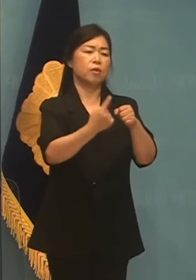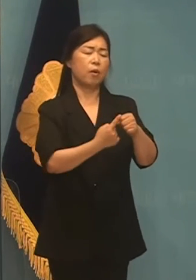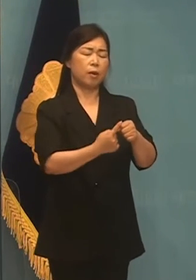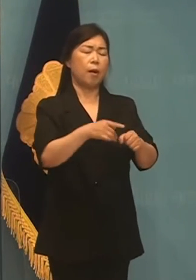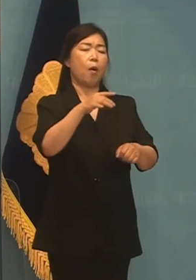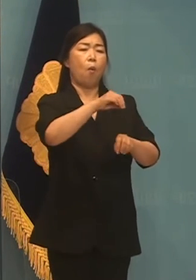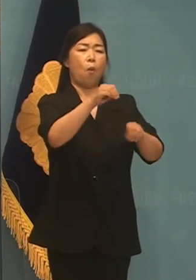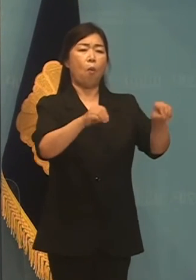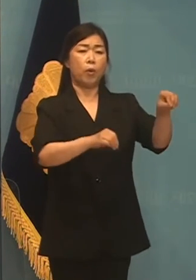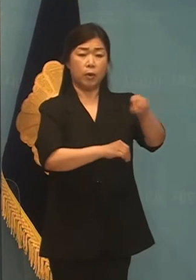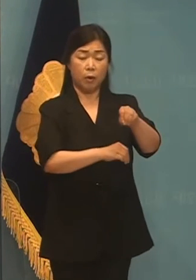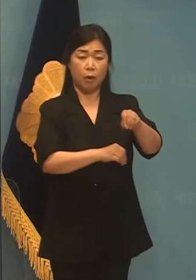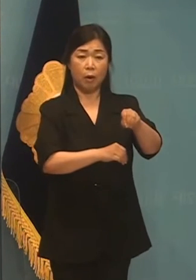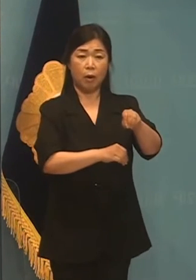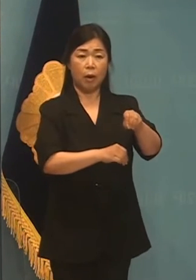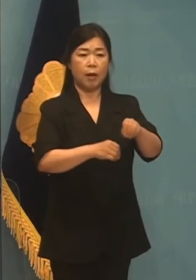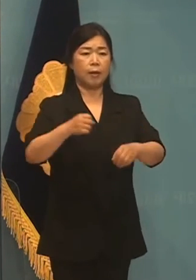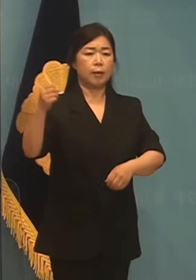원전을 오히려